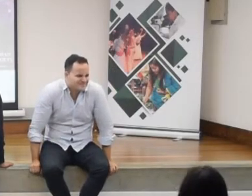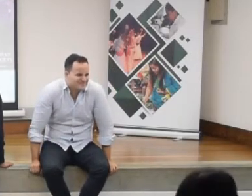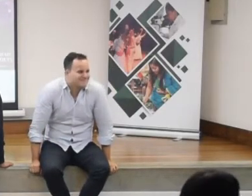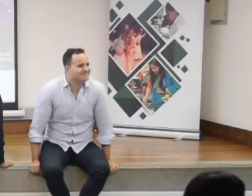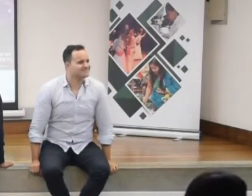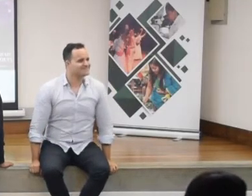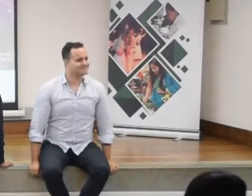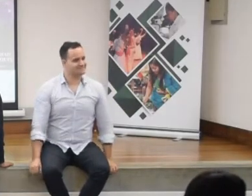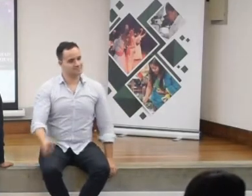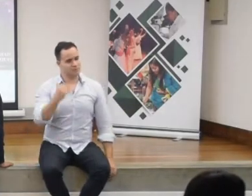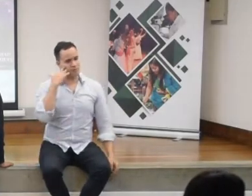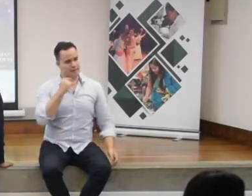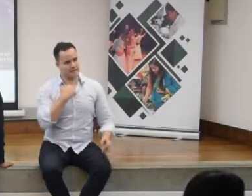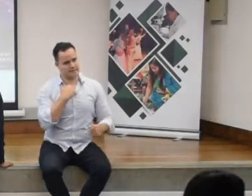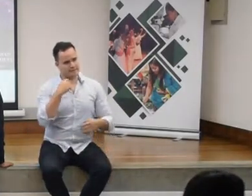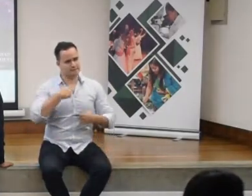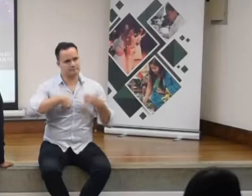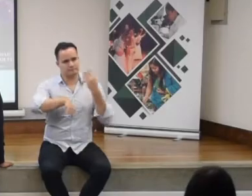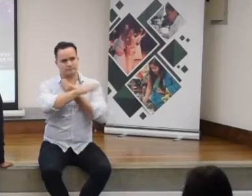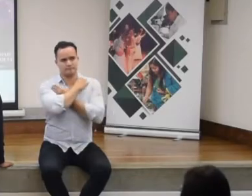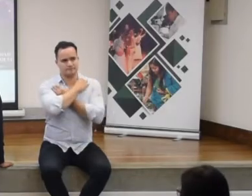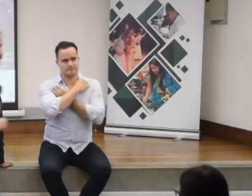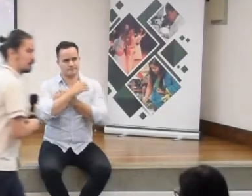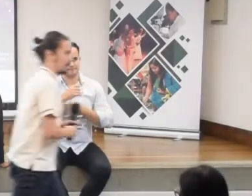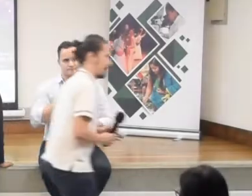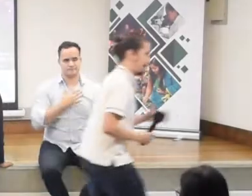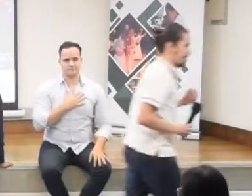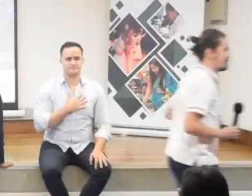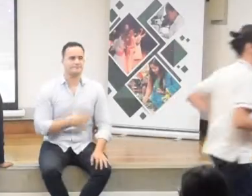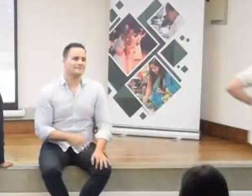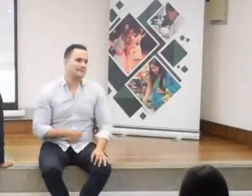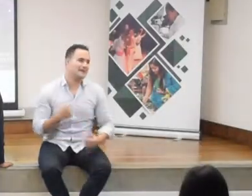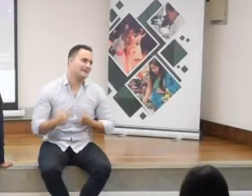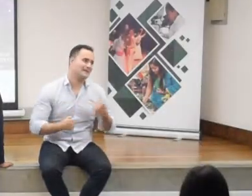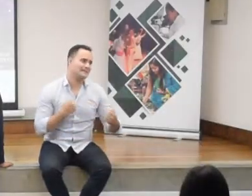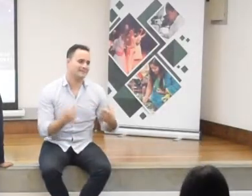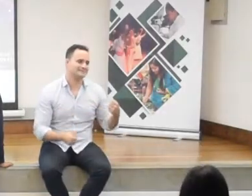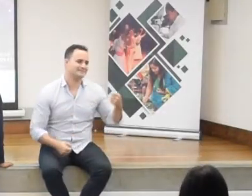Eso de todas maneras, nuestro tema va a ser permanente.